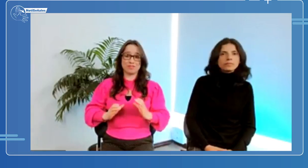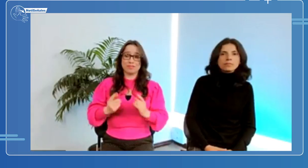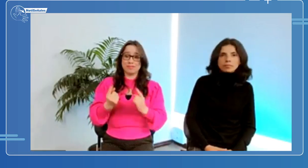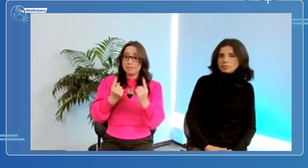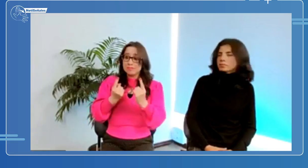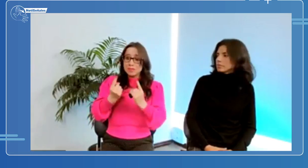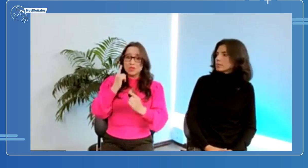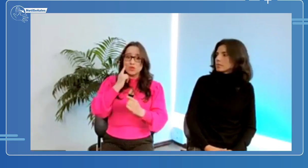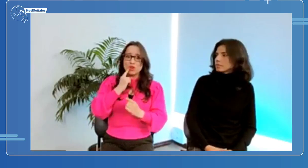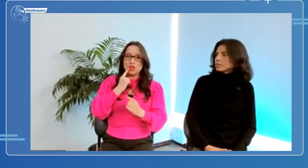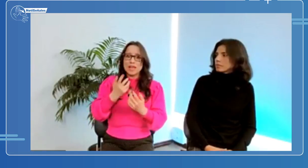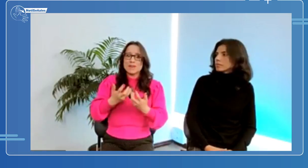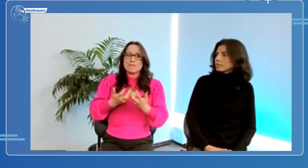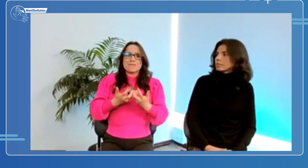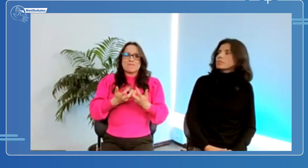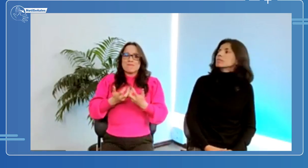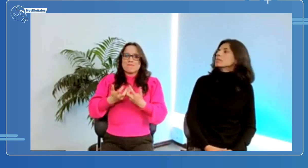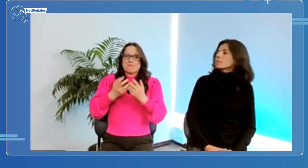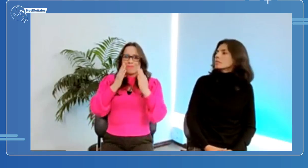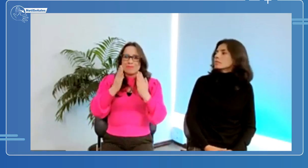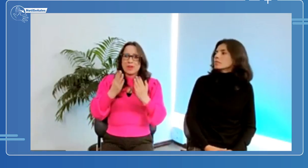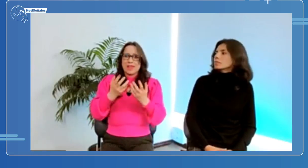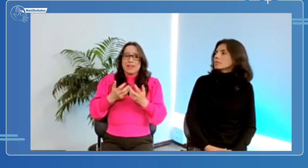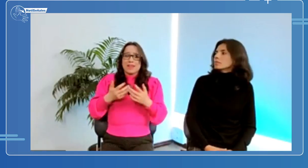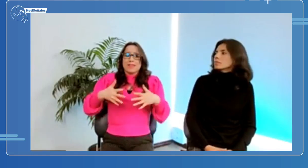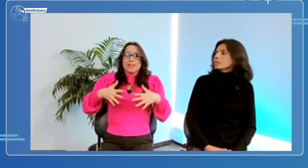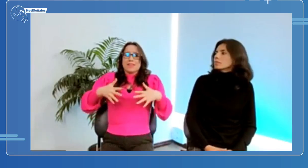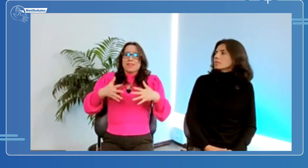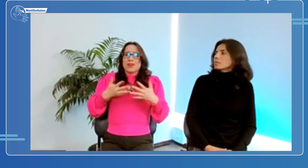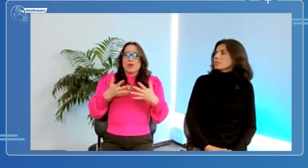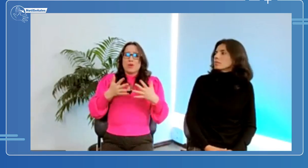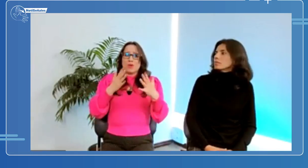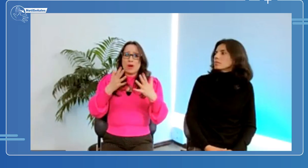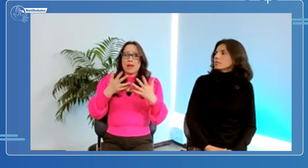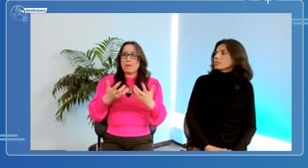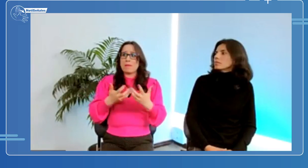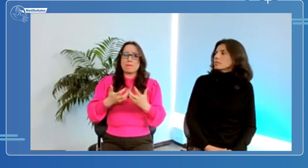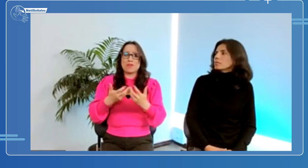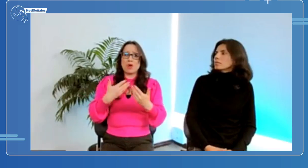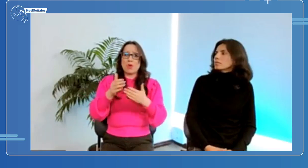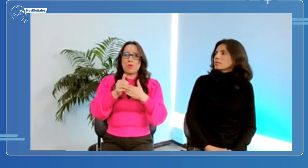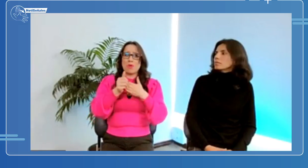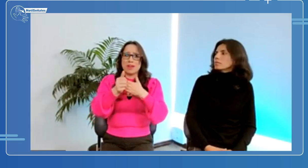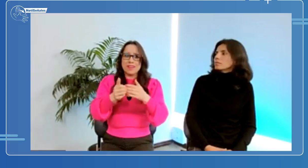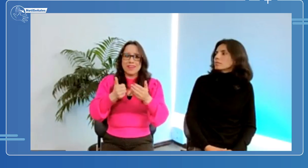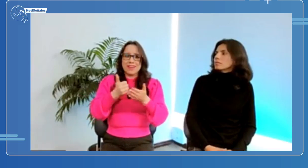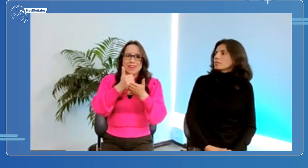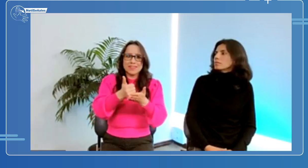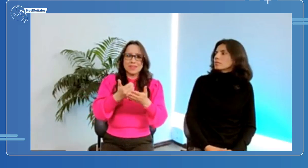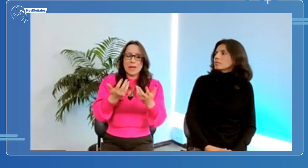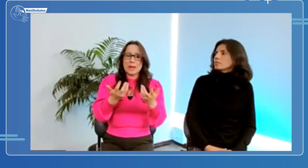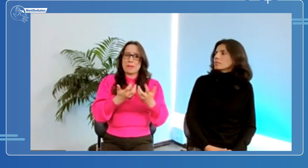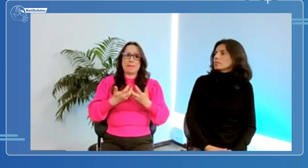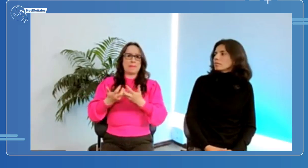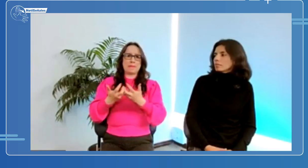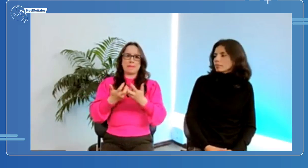acercaba a nuestro lugar de atención al ciudadano, entraban en pánico, no sabían